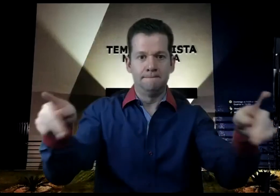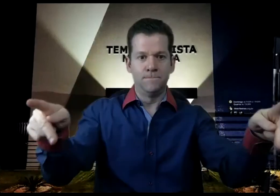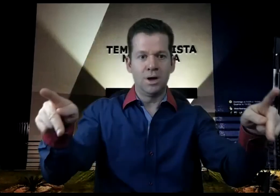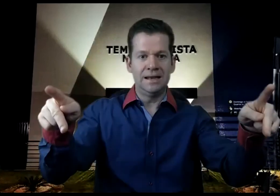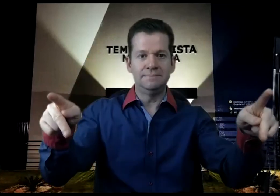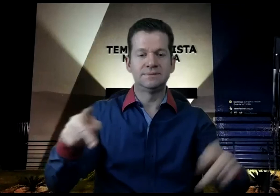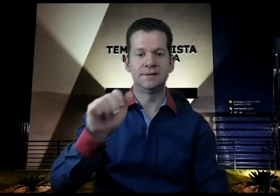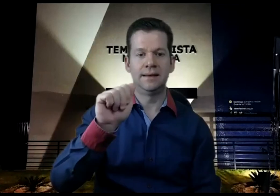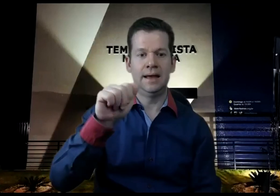Apocalipse.